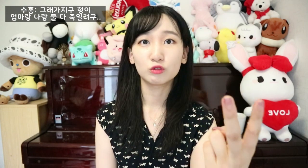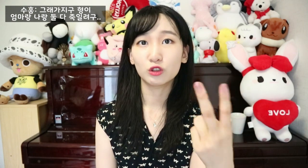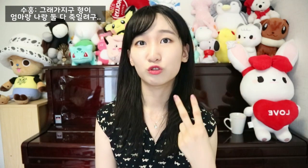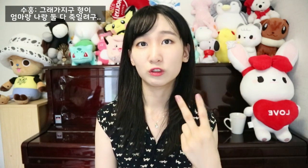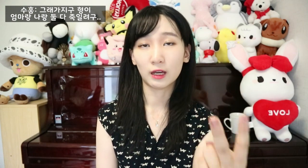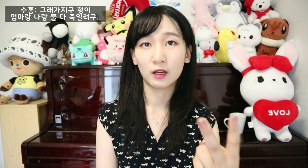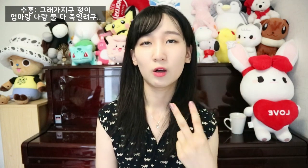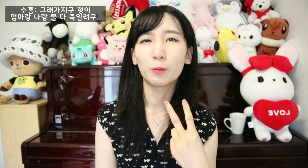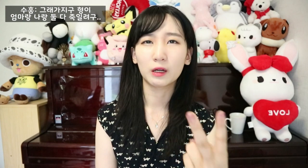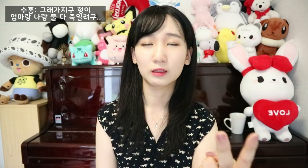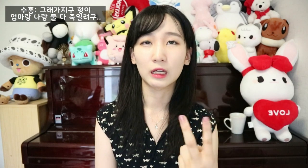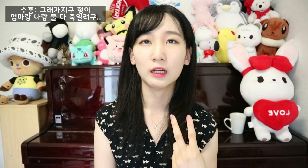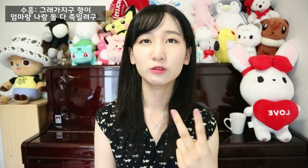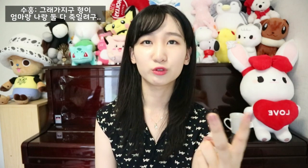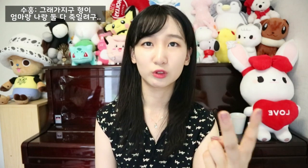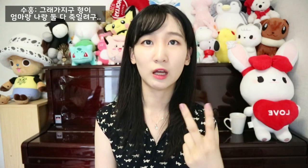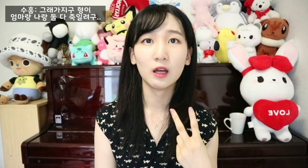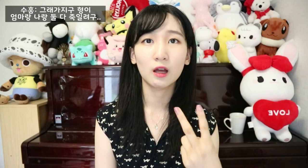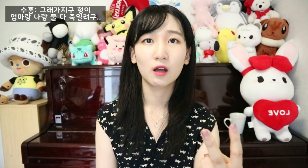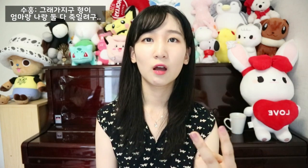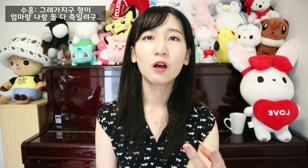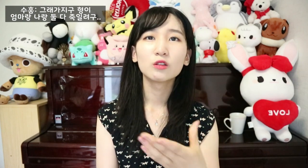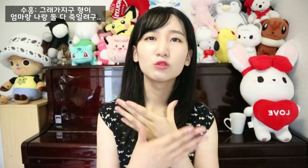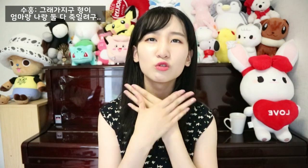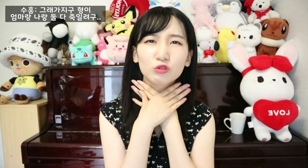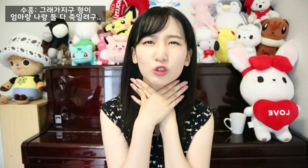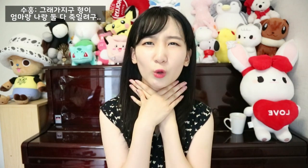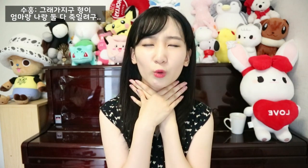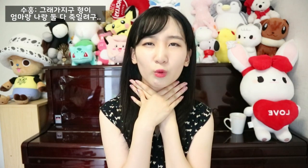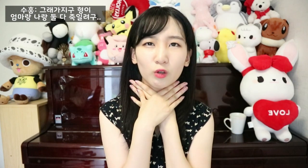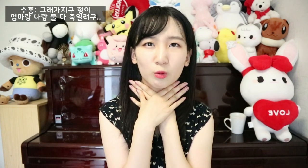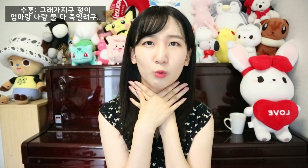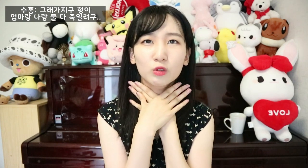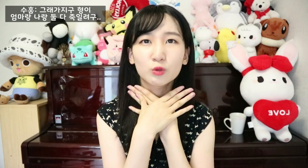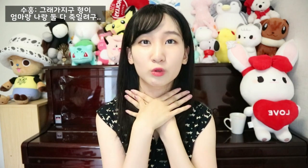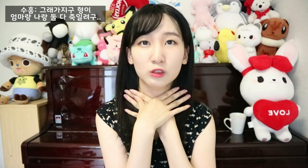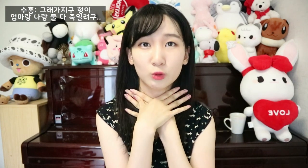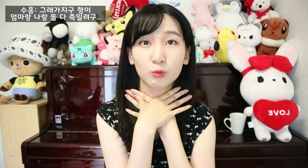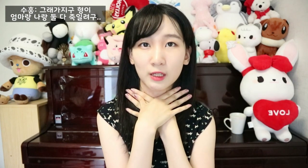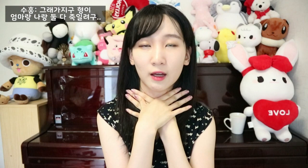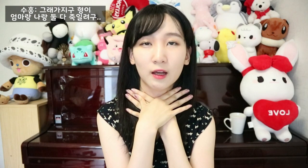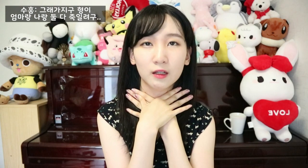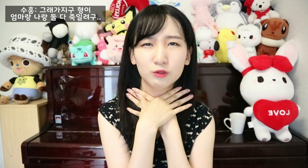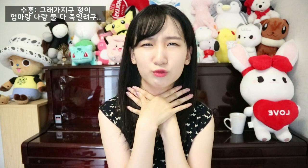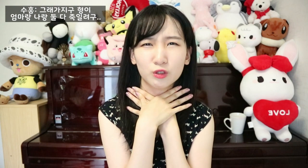우리 둘 다, 엄마랑 나랑 둘 다 죽이려고. 이건 목을 조르는 동작.